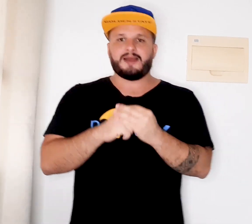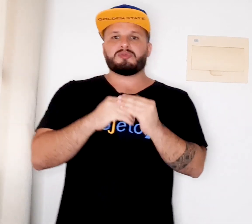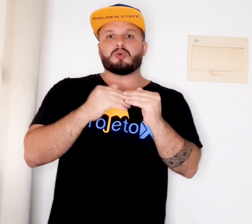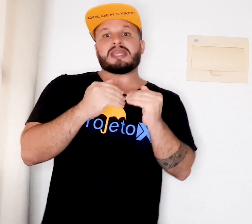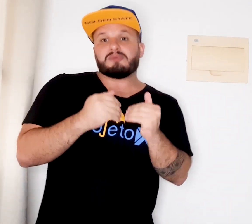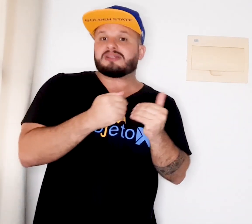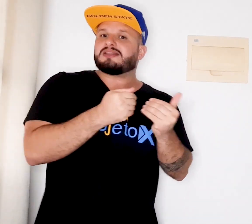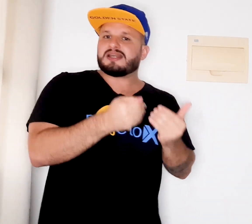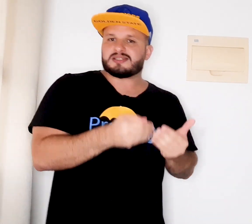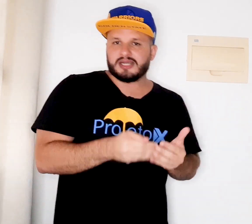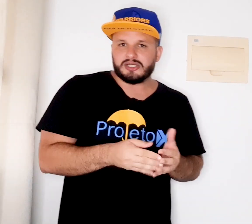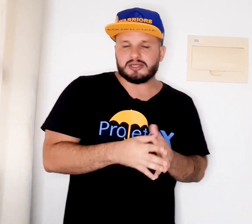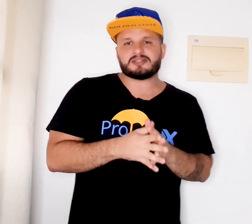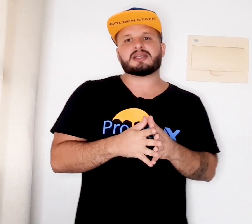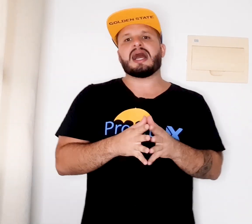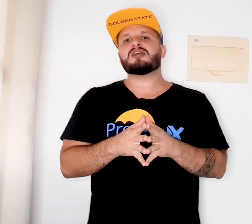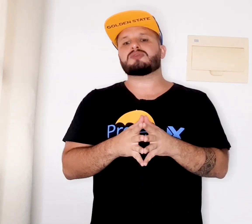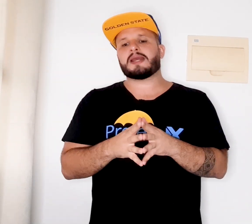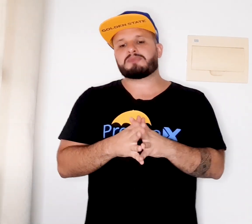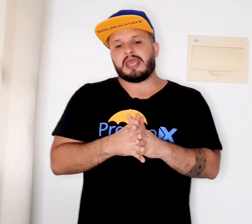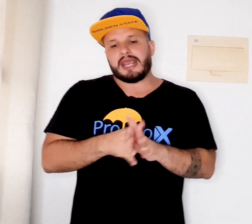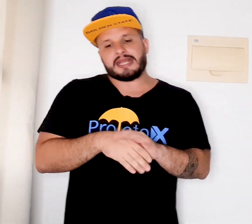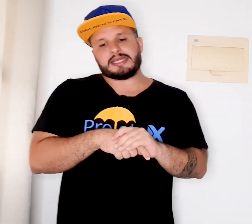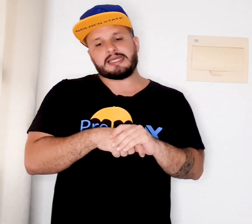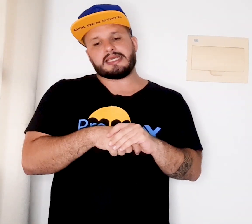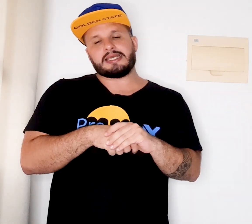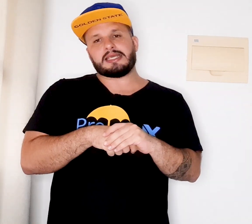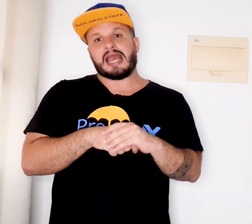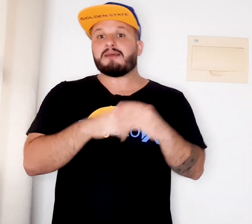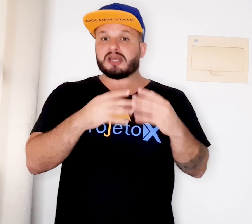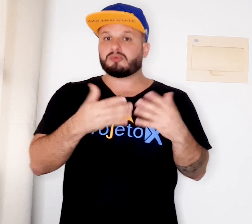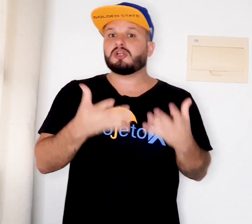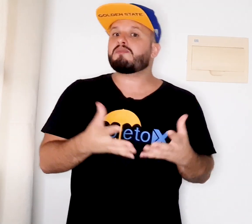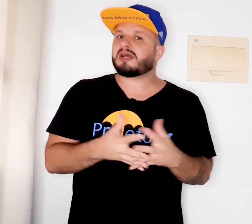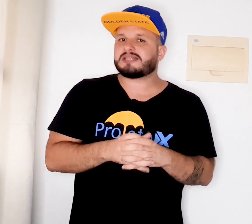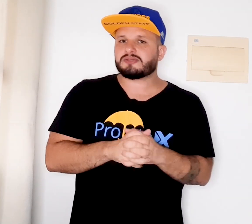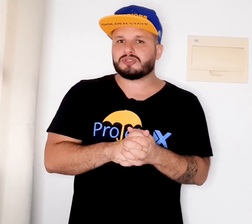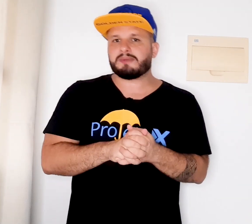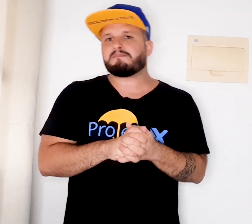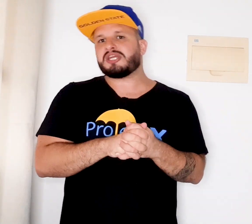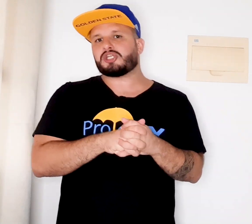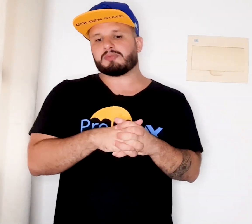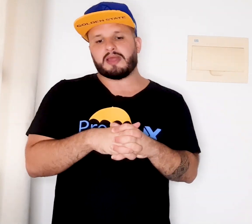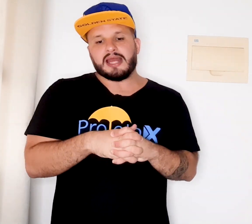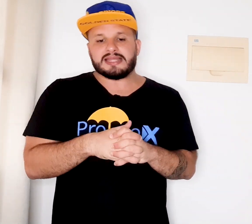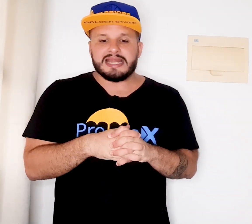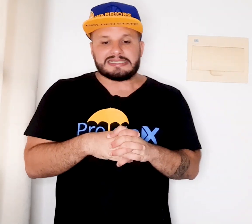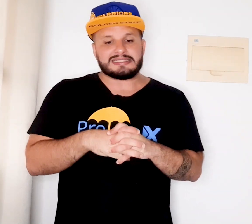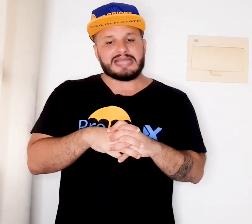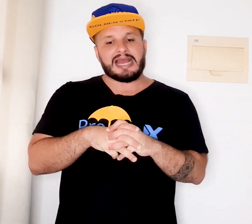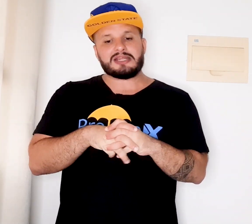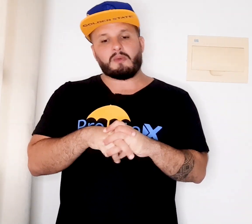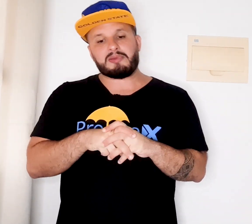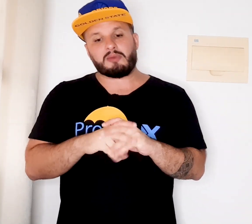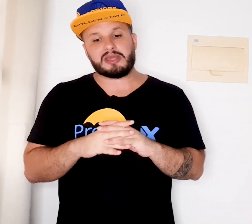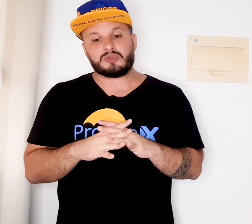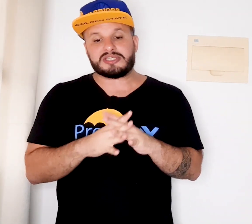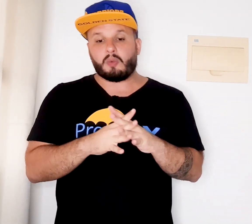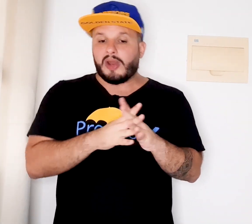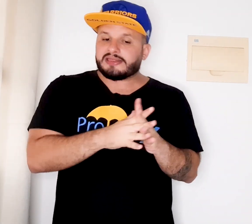O que é muito interessante nesse caso, né, é que a abertura do processo de impeachment teria que se dar ali com pelo menos